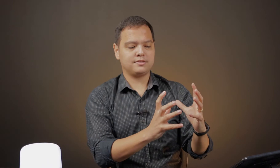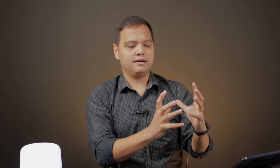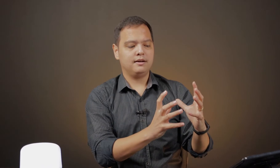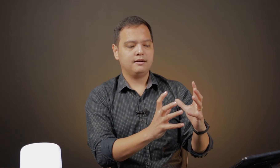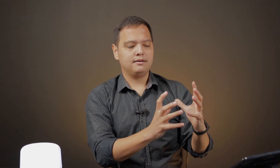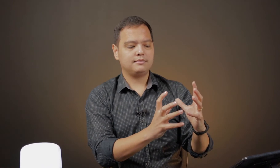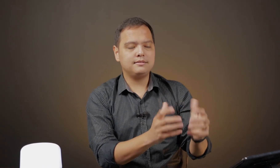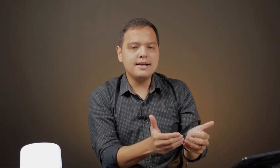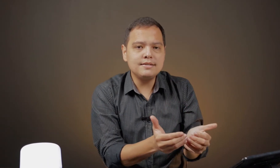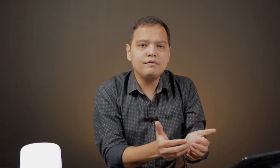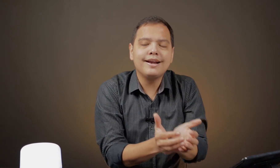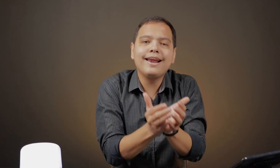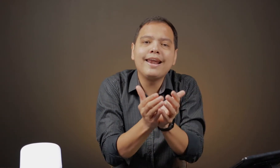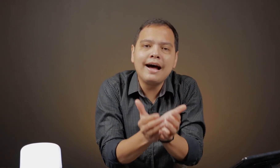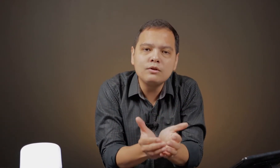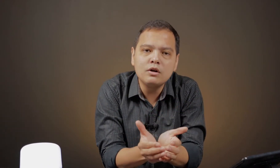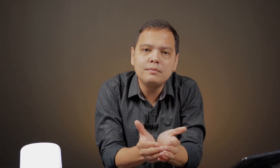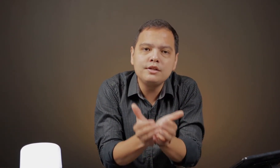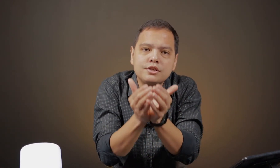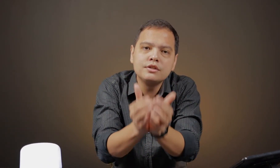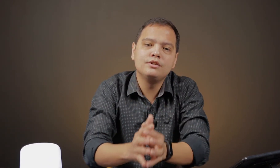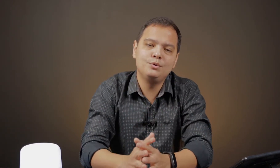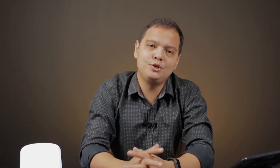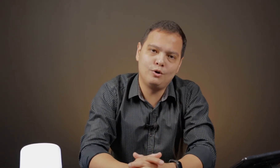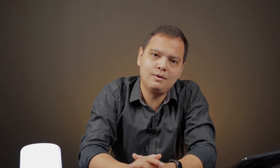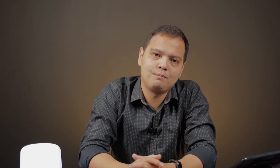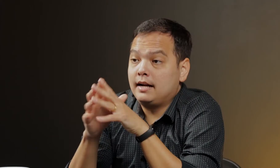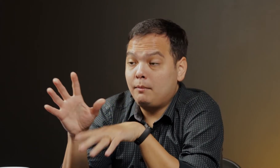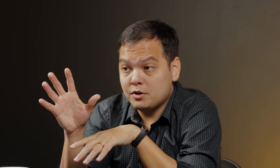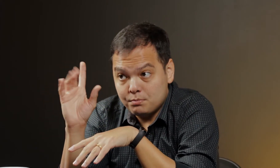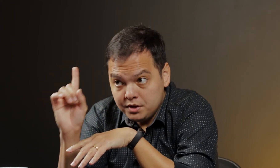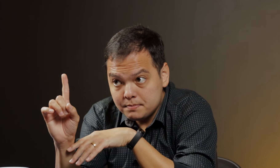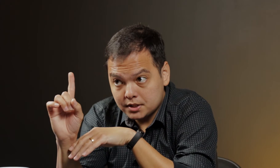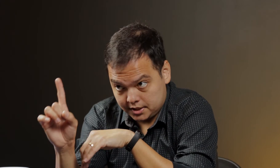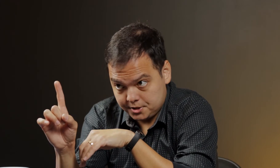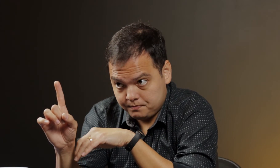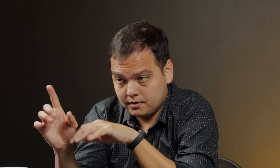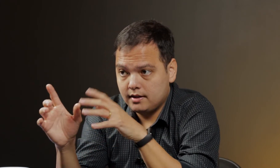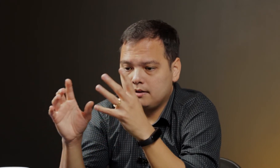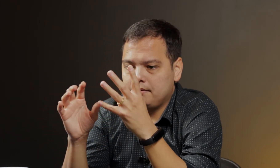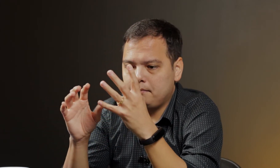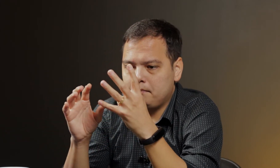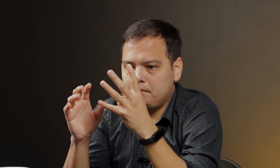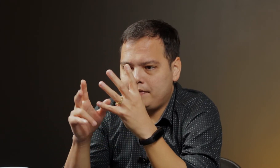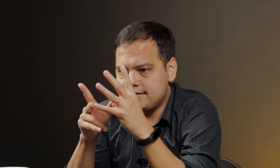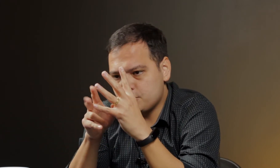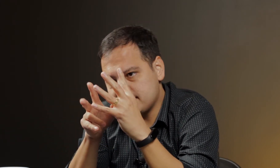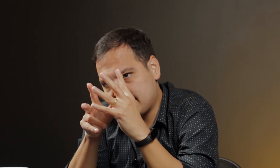possa se desenvolver naturalmente no idioma. Uma coisa muito importante. Nesses 2 estágios